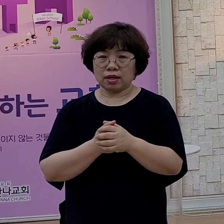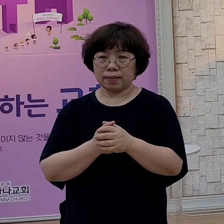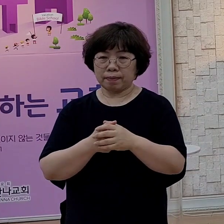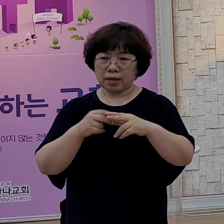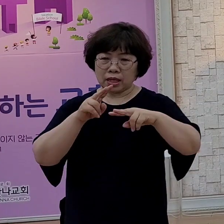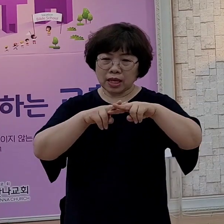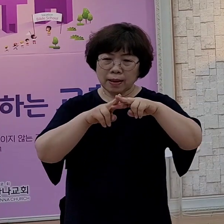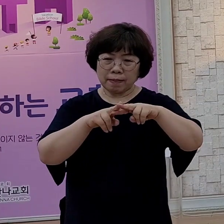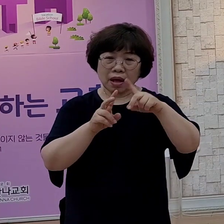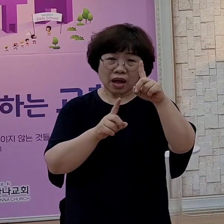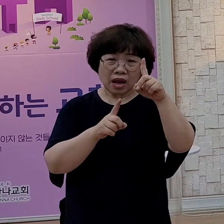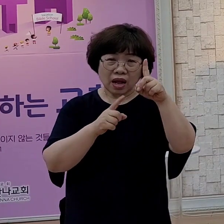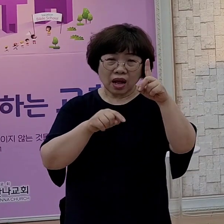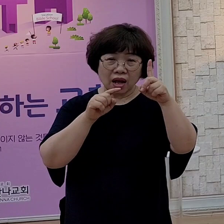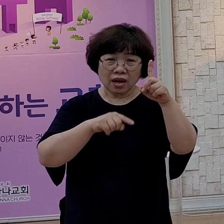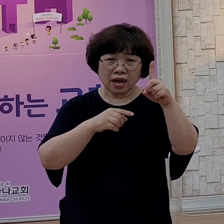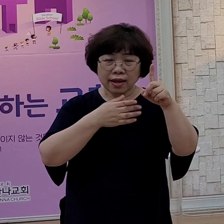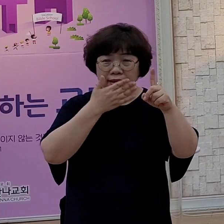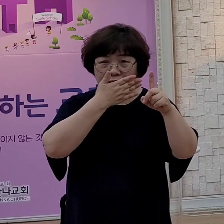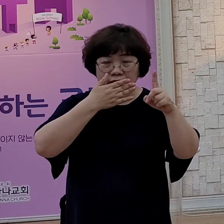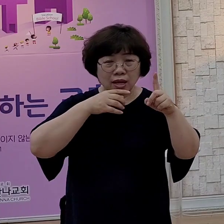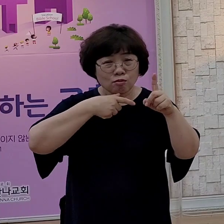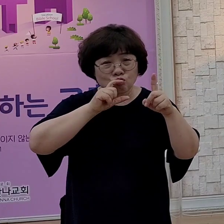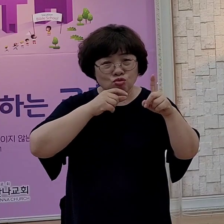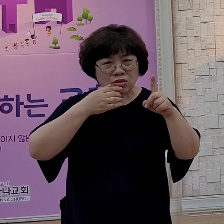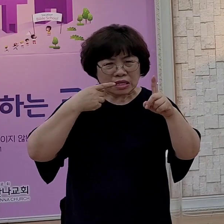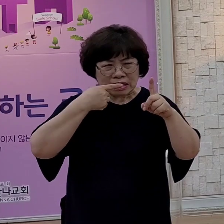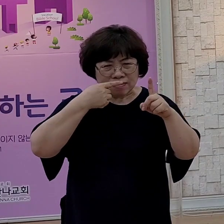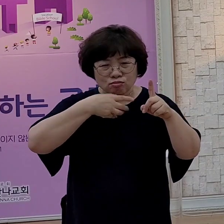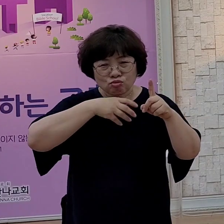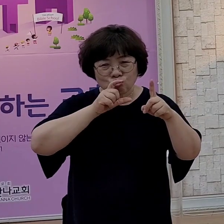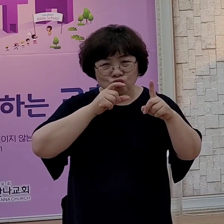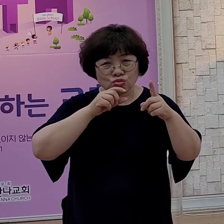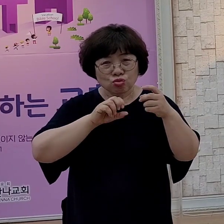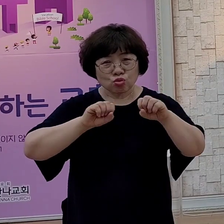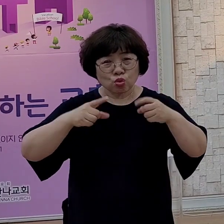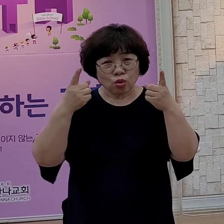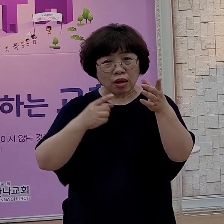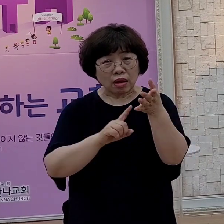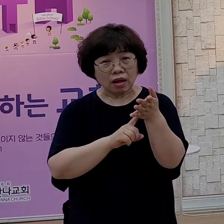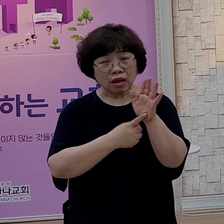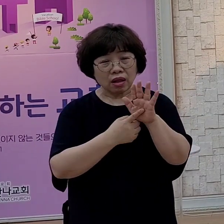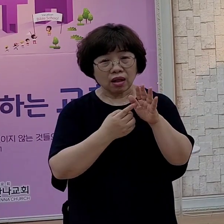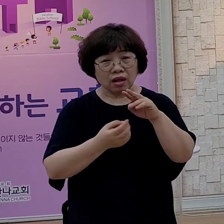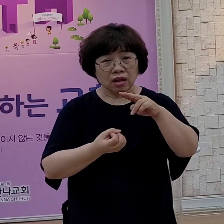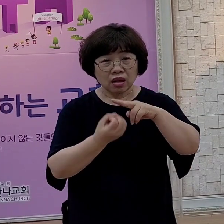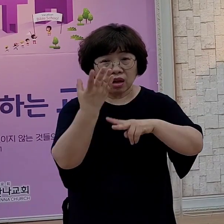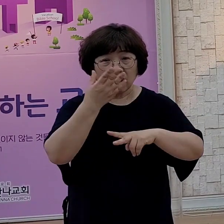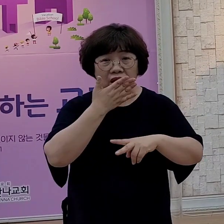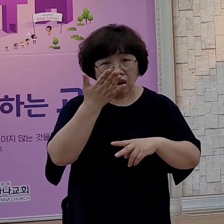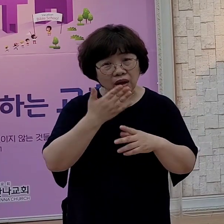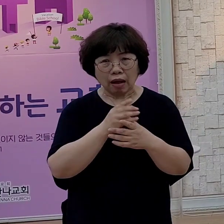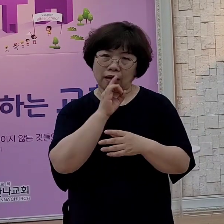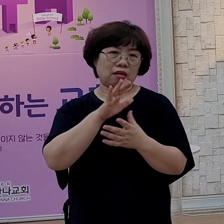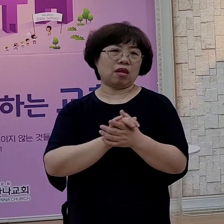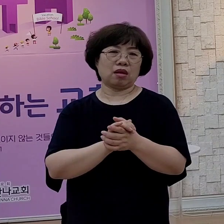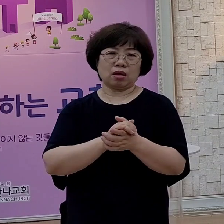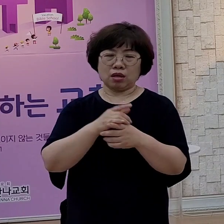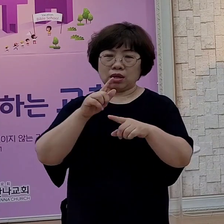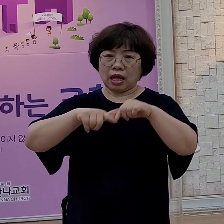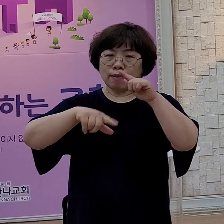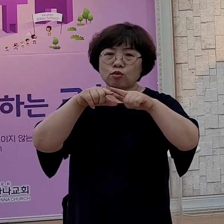쓴물과 단물이 나올 수 없다. 그죠? 한 나무에서 좋은